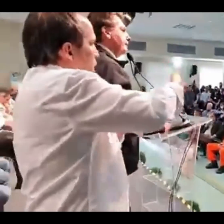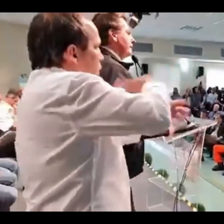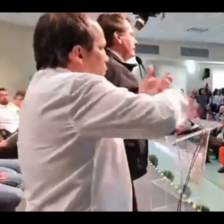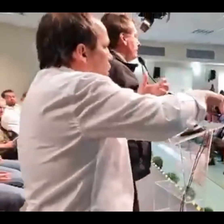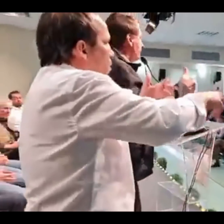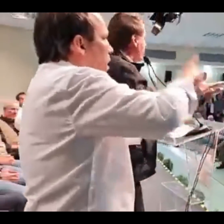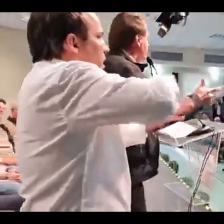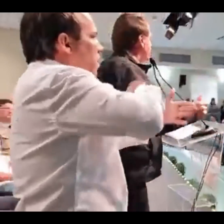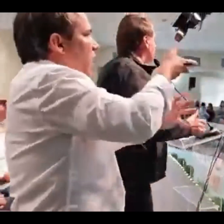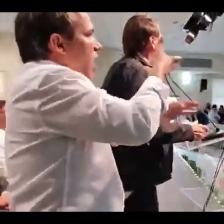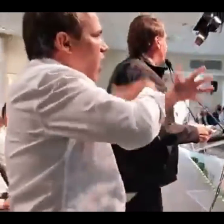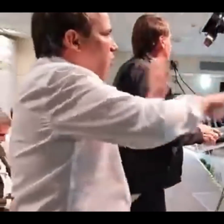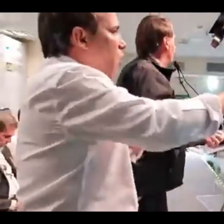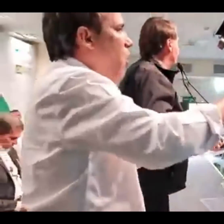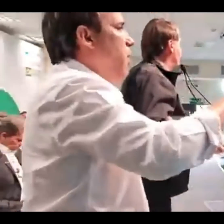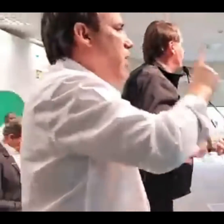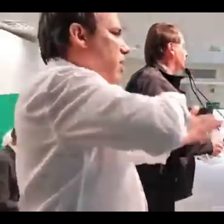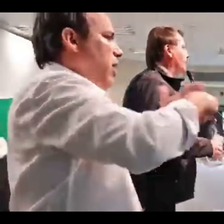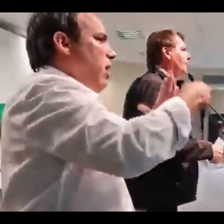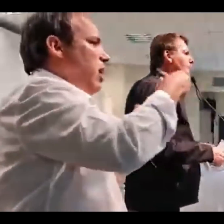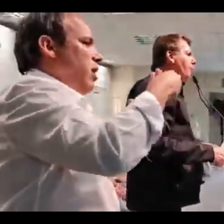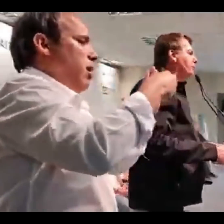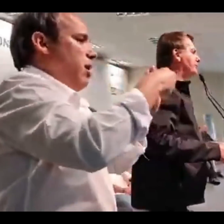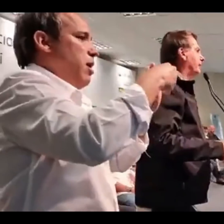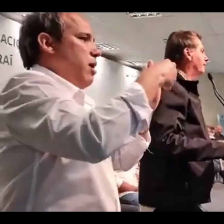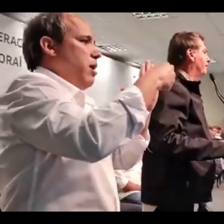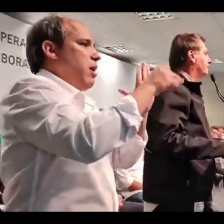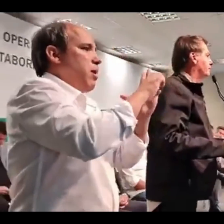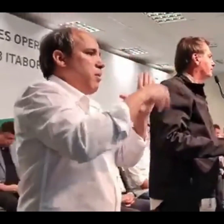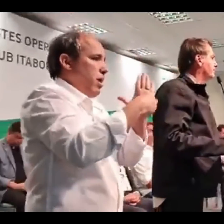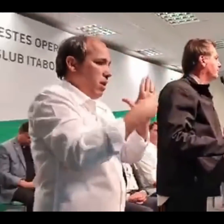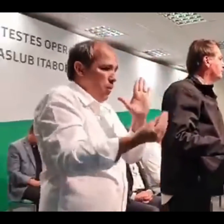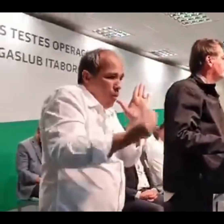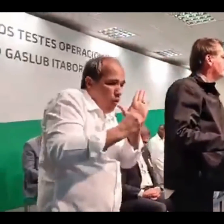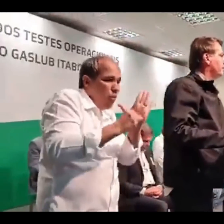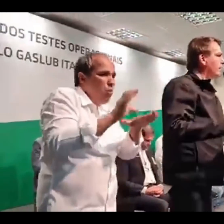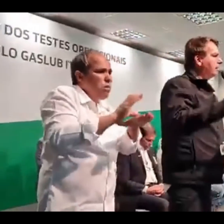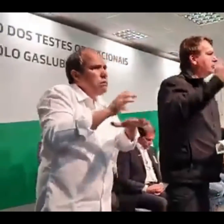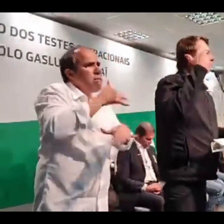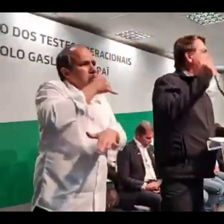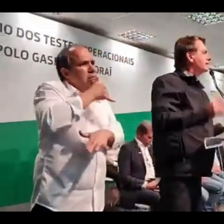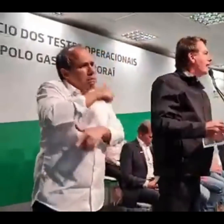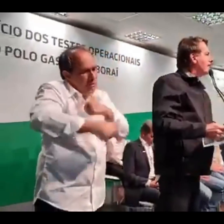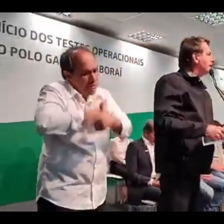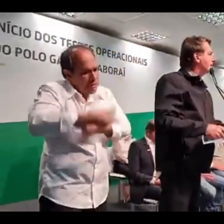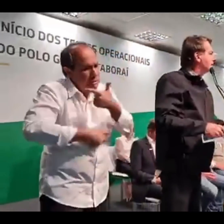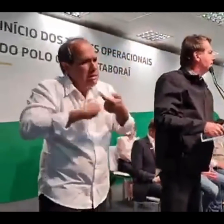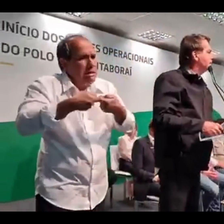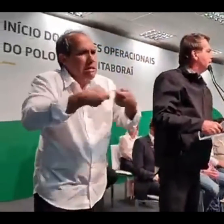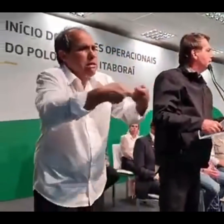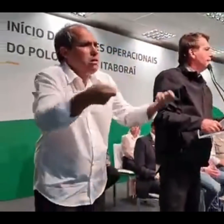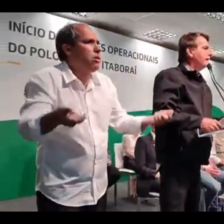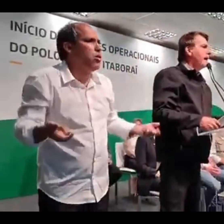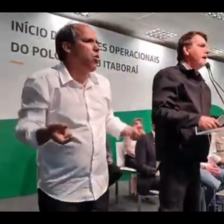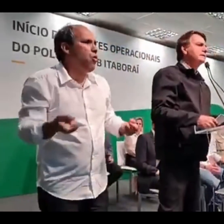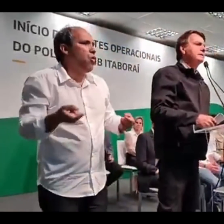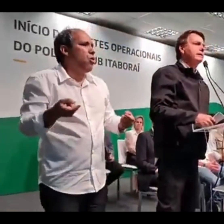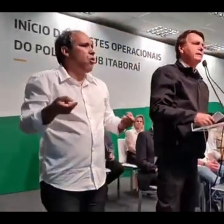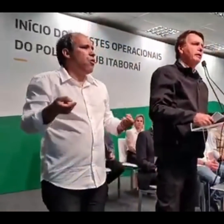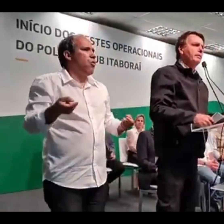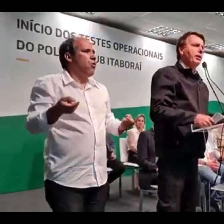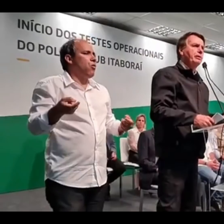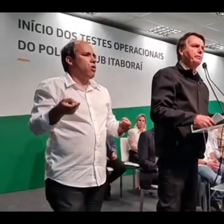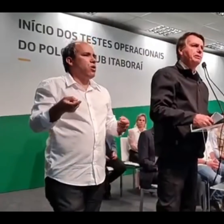rever emendas à Constituição, feita há pouco tempo, com muito sacrifício, retomar as armas